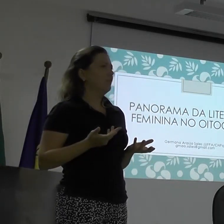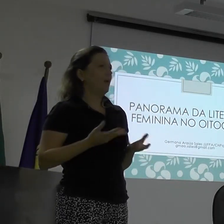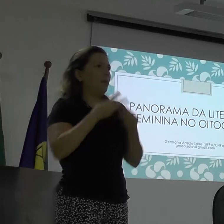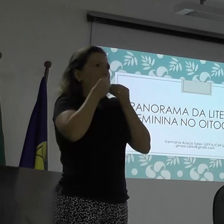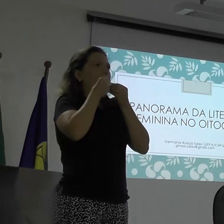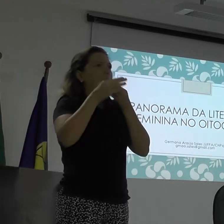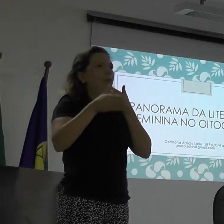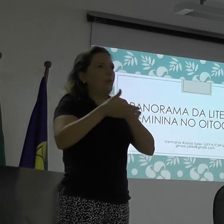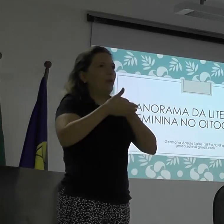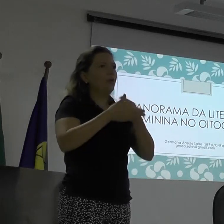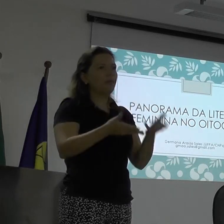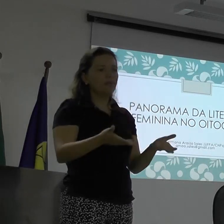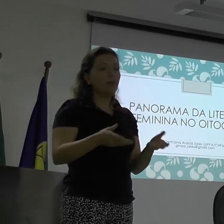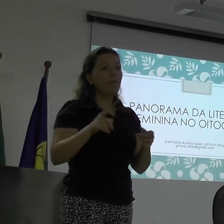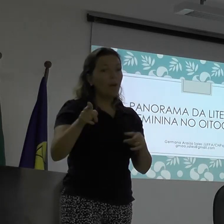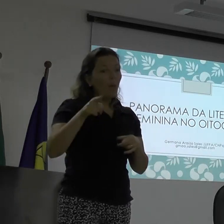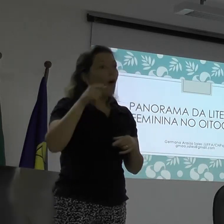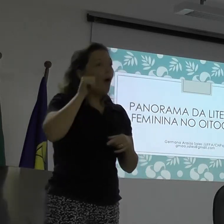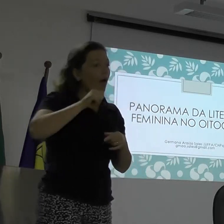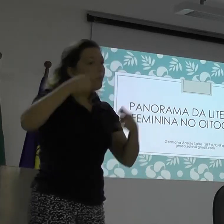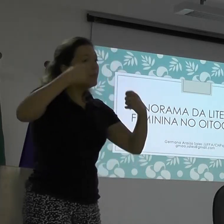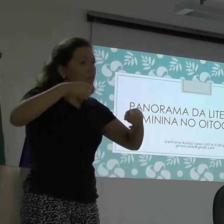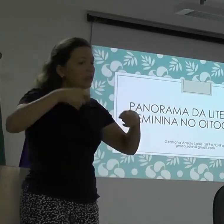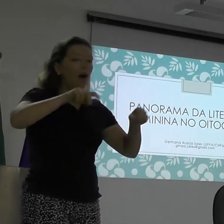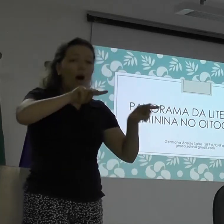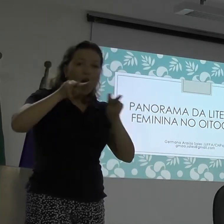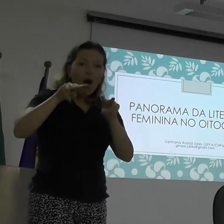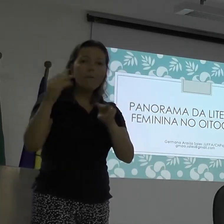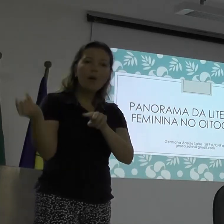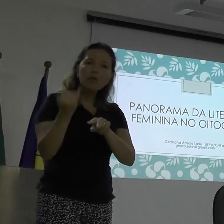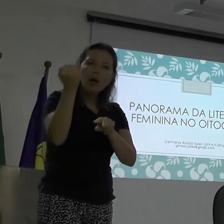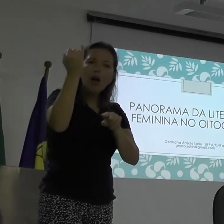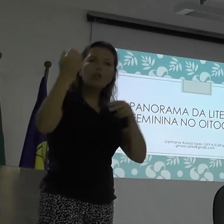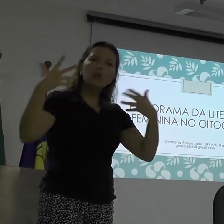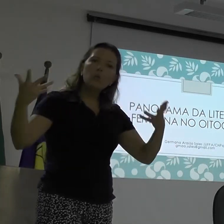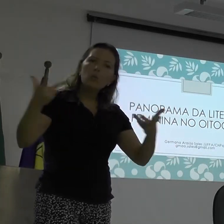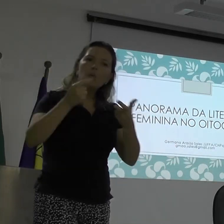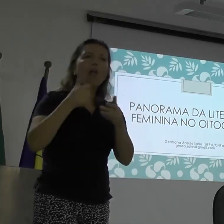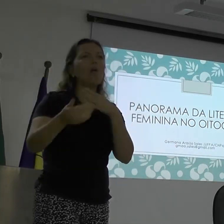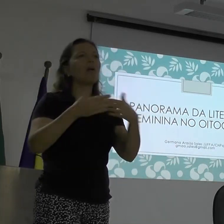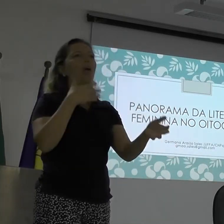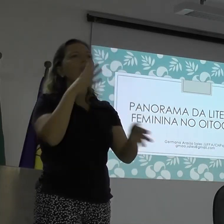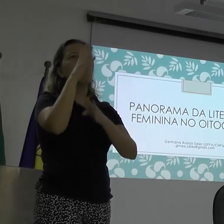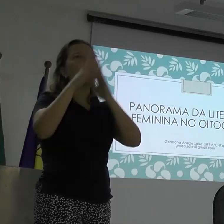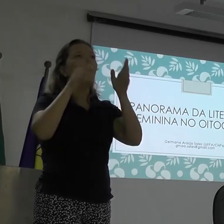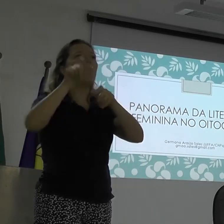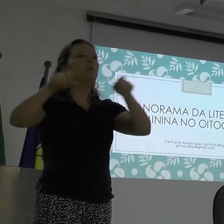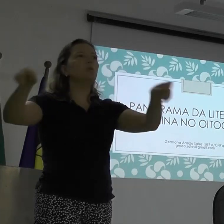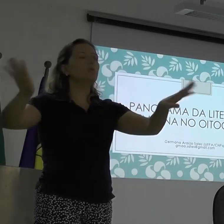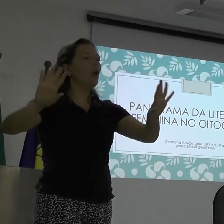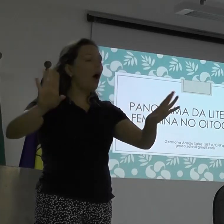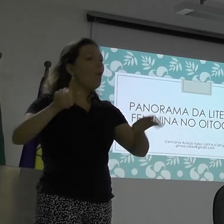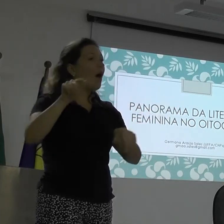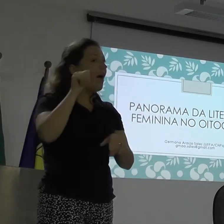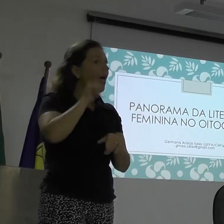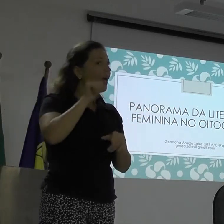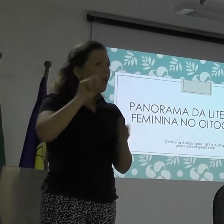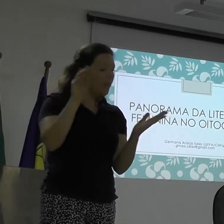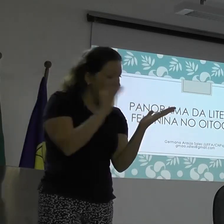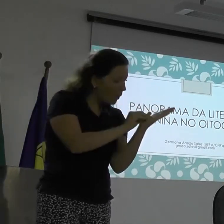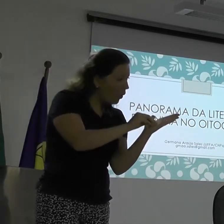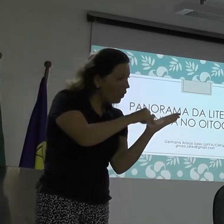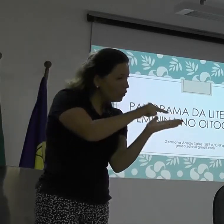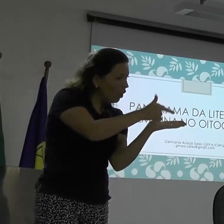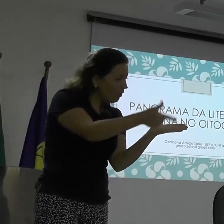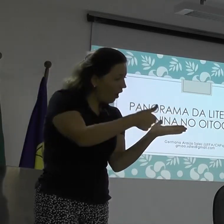ela deveria ter uma importância grande. Ela não era qualquer. Porque para ela ser citada num jornal,